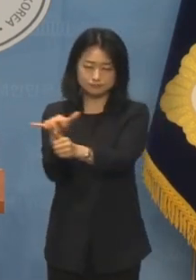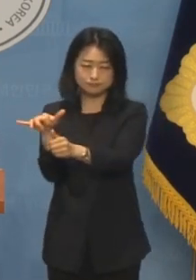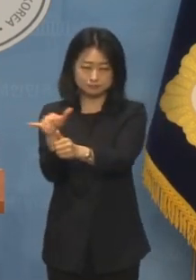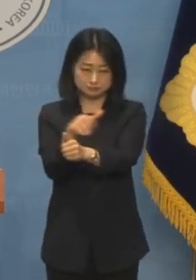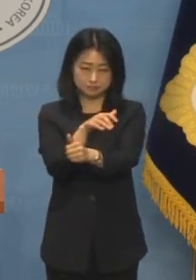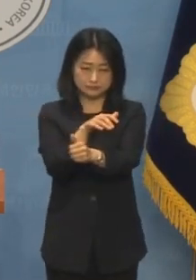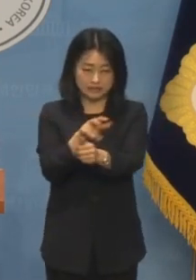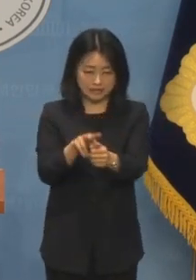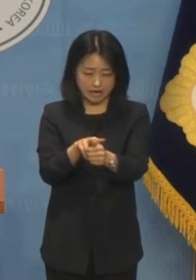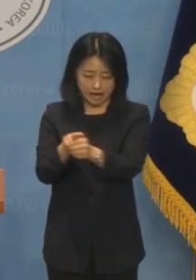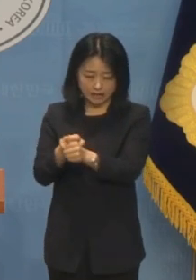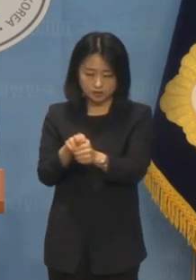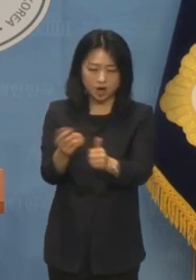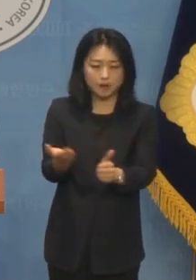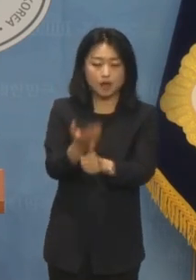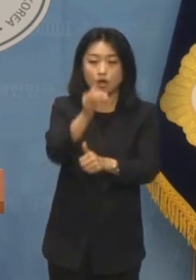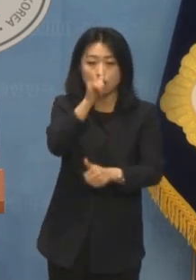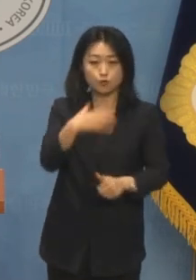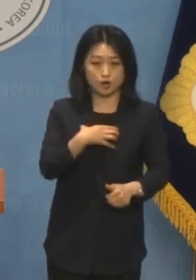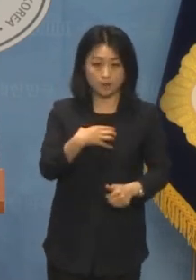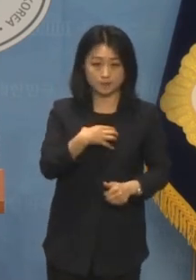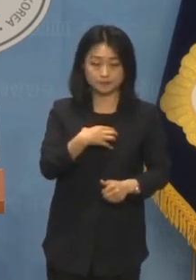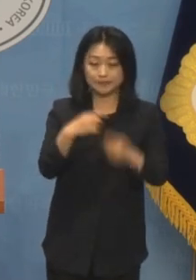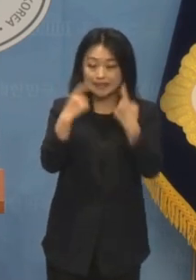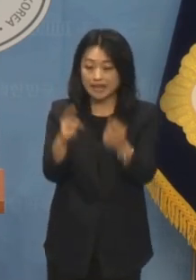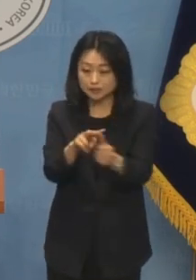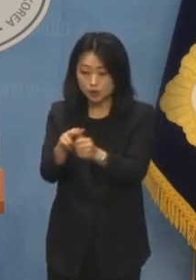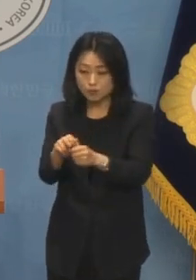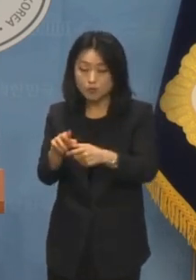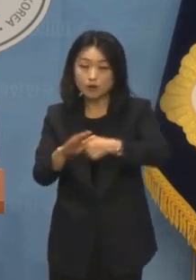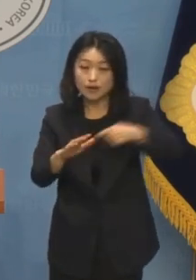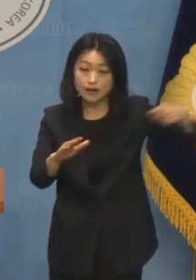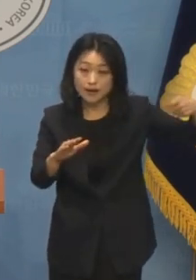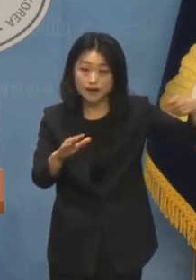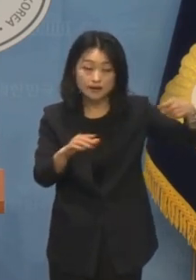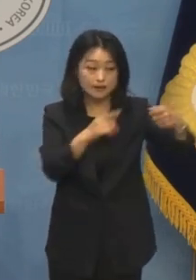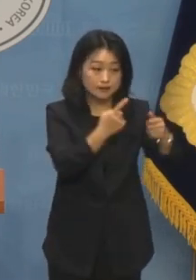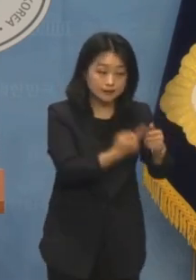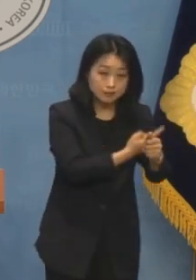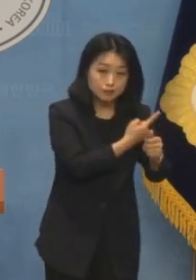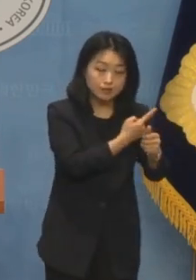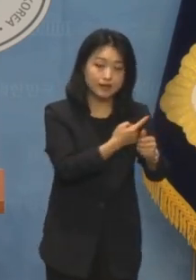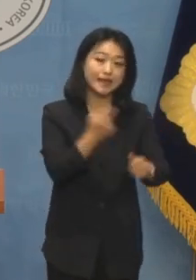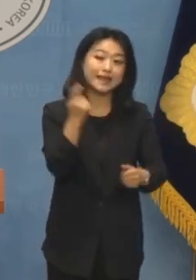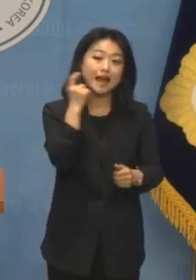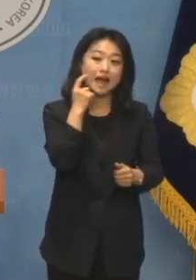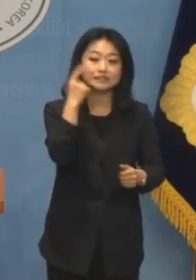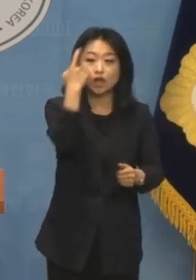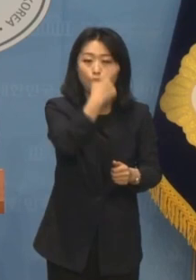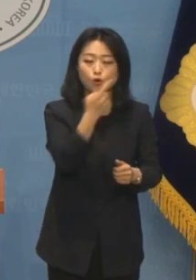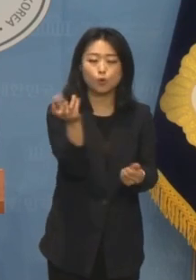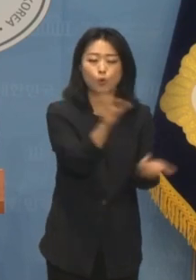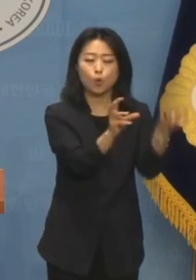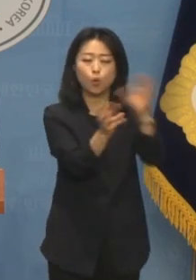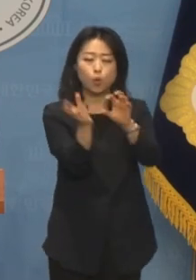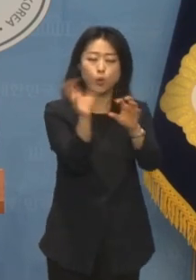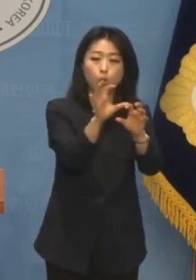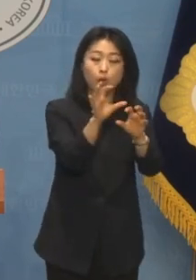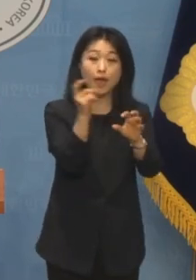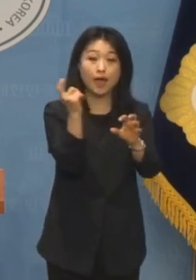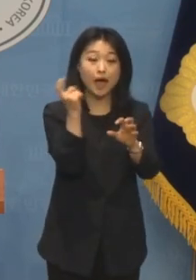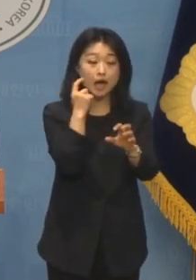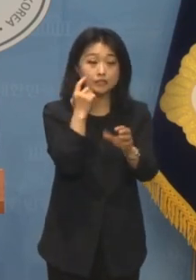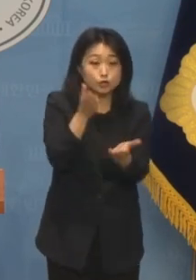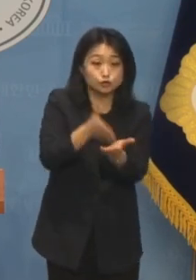높습니다. 또한 대량으로 탈취한 개인정보는 가상의 개인으로 둔갑해 우리 사회에 허위 정보,